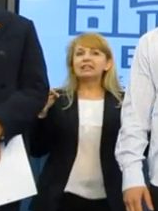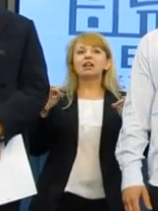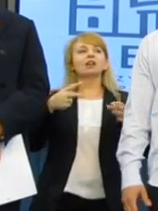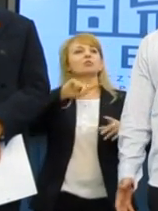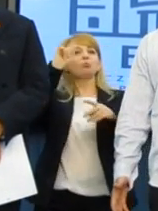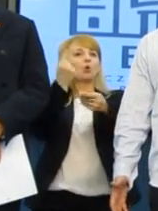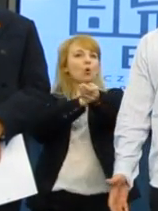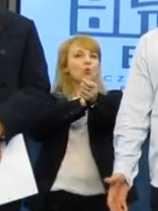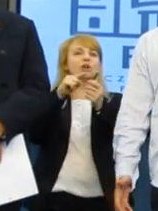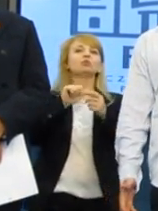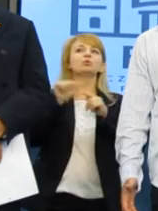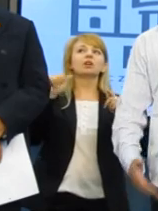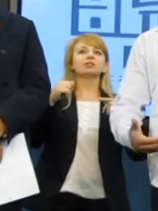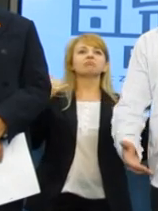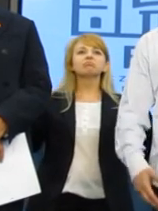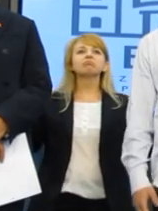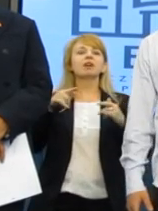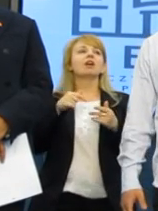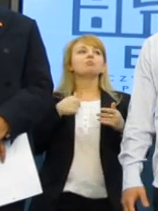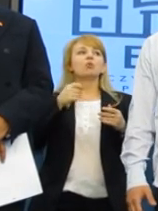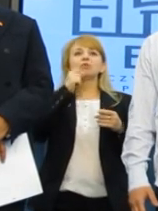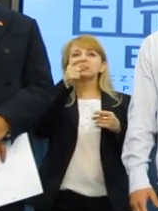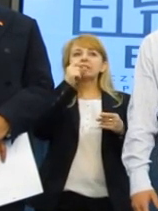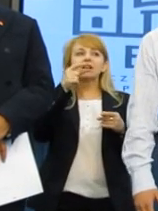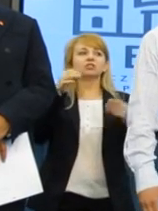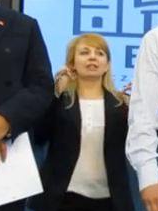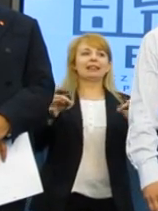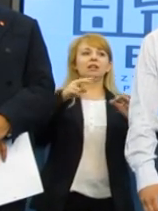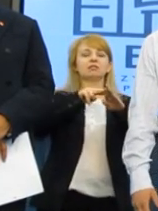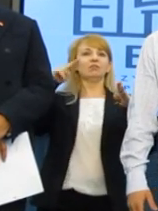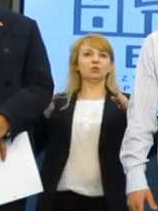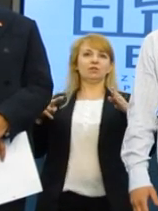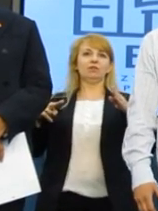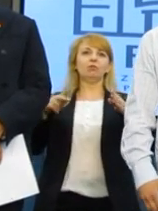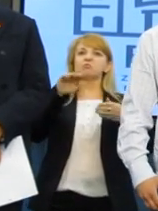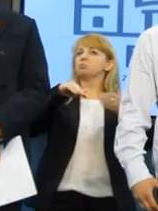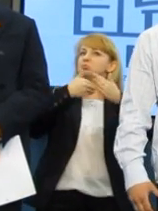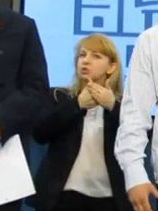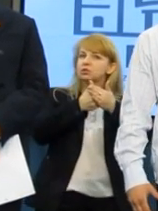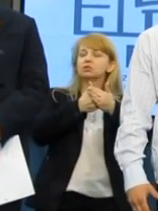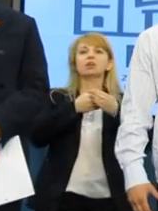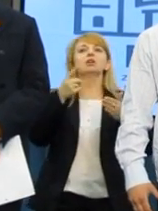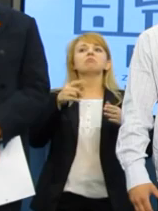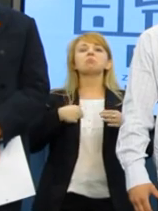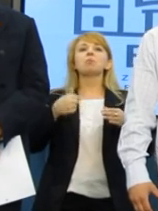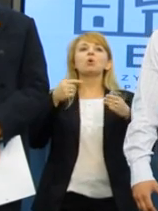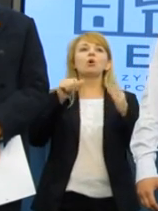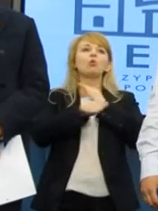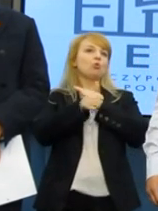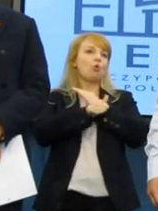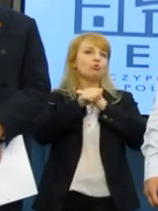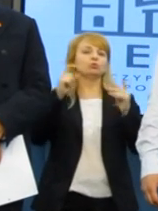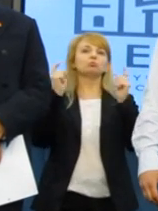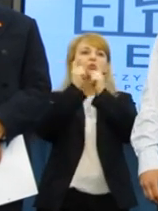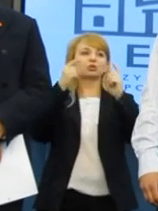prokuratura, co dziwne, sama prokuratura, która wcześniej mnie oskarżała, z tego się wycofała, przyznała się do tego, że jednak dowody przeciwko mnie